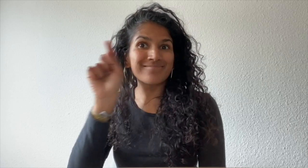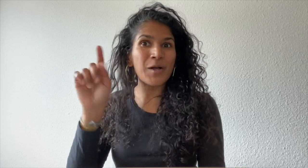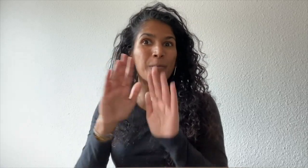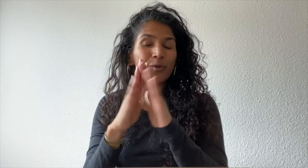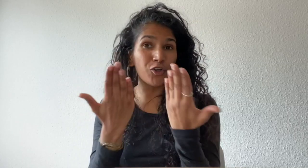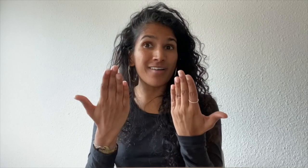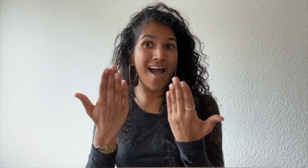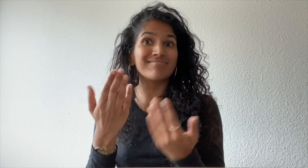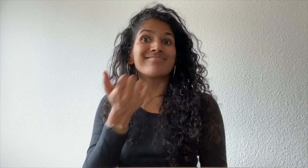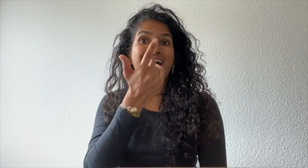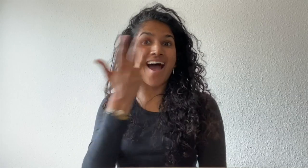unterstützen.